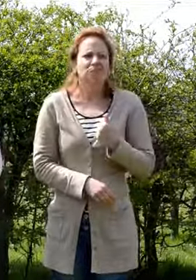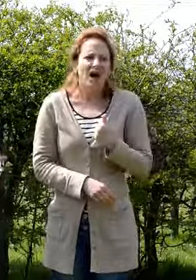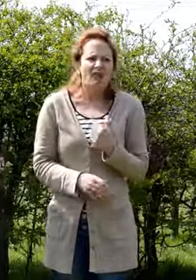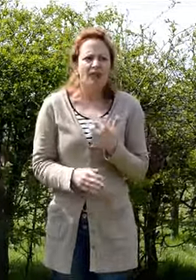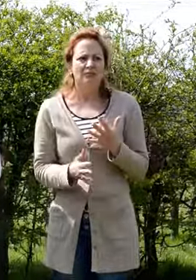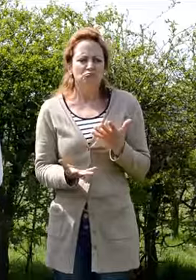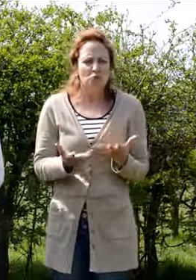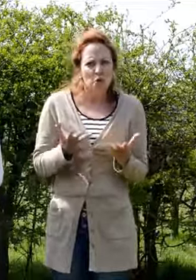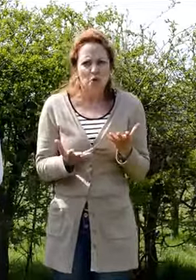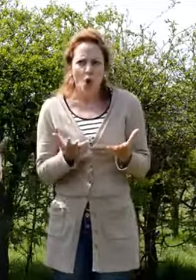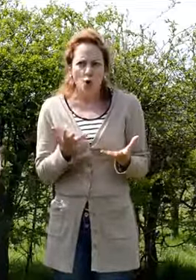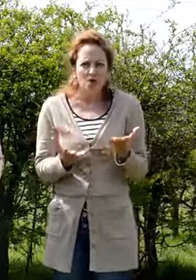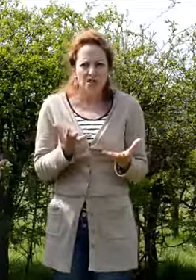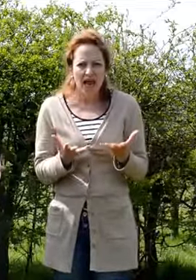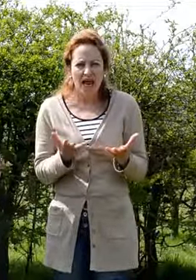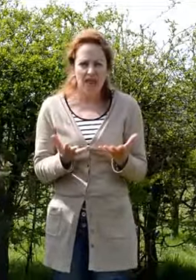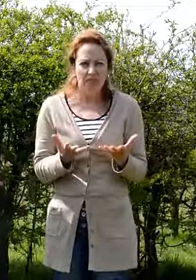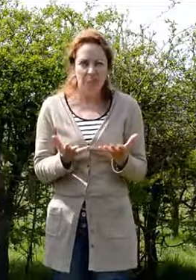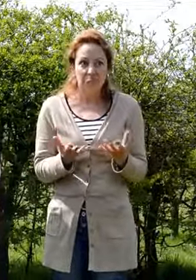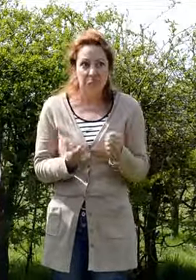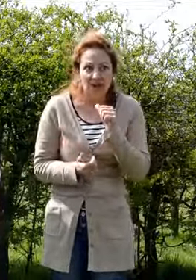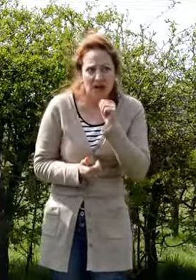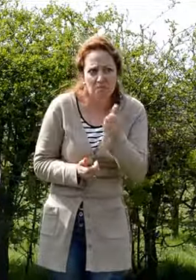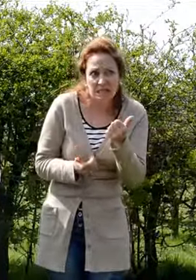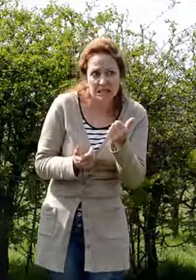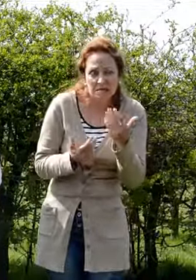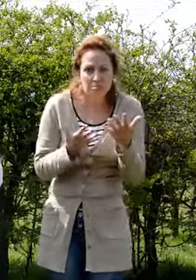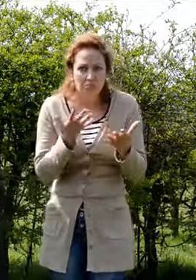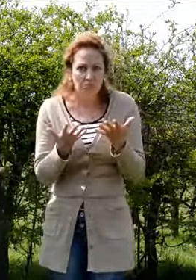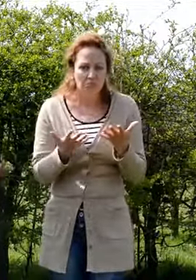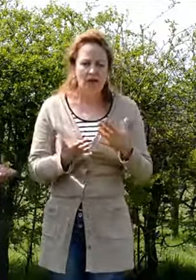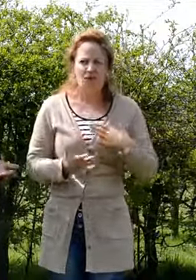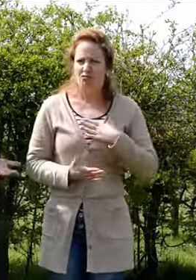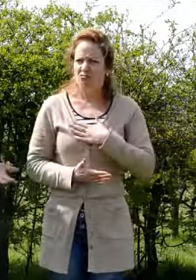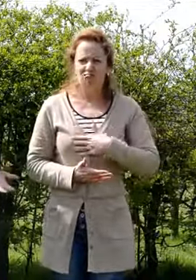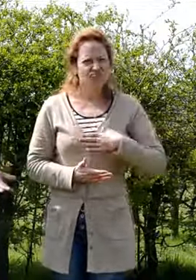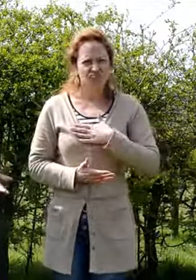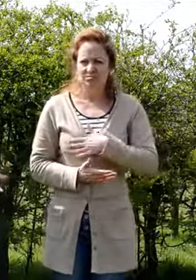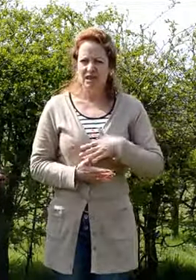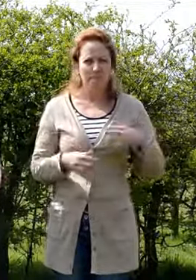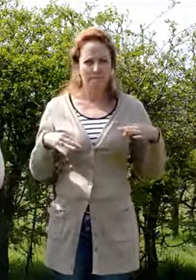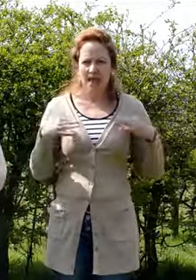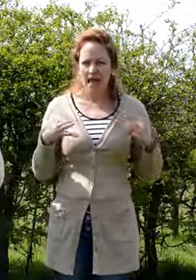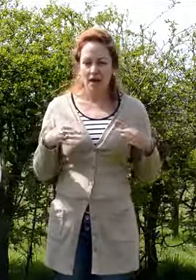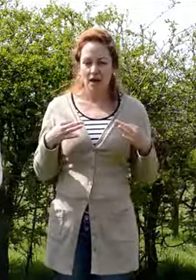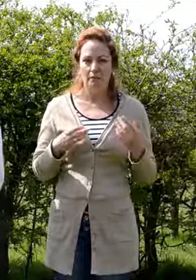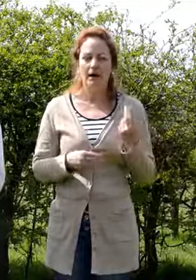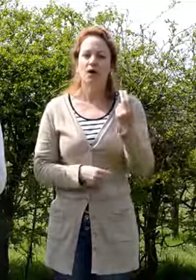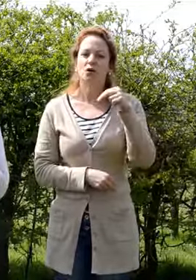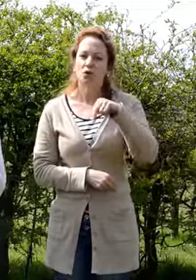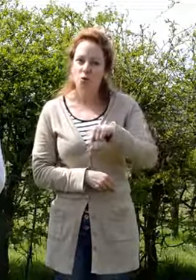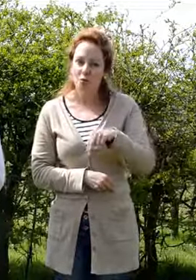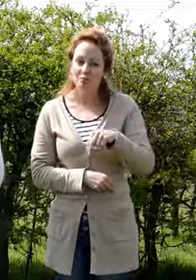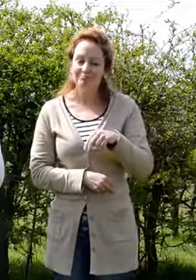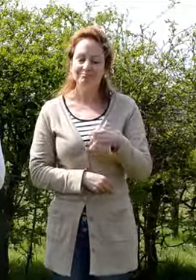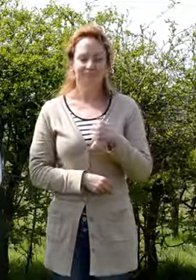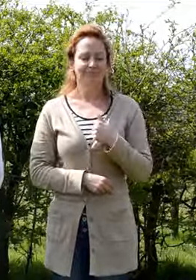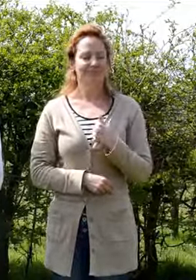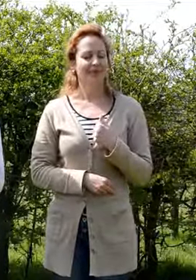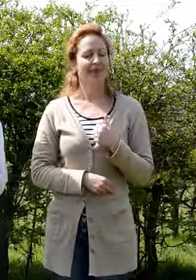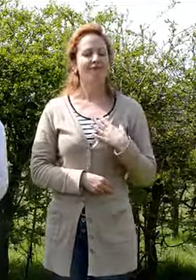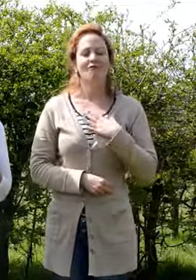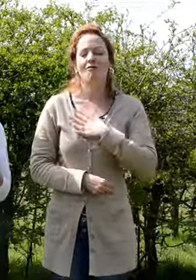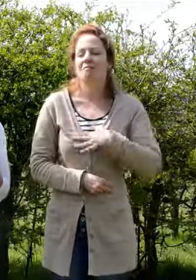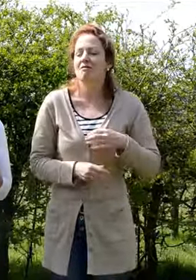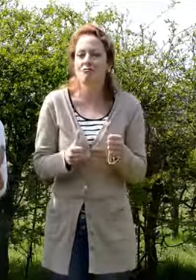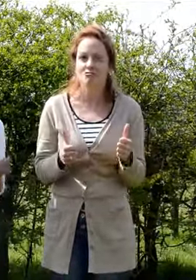heb ik gemist? En dat voelt niet fijn. En nu, ik kan met dieren communiceren. Ik ben zo blij. Het is echt super